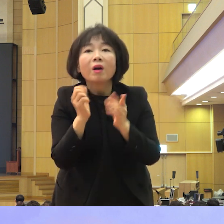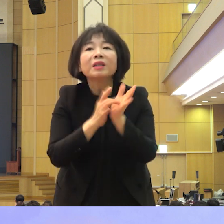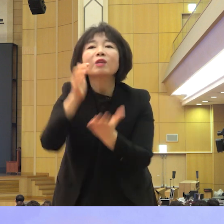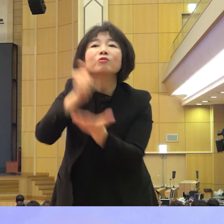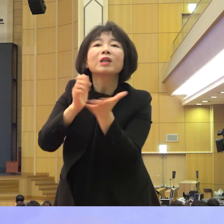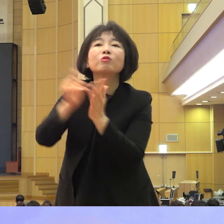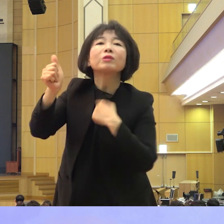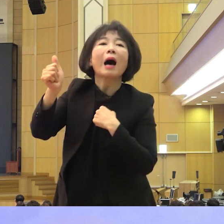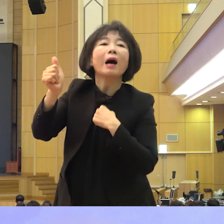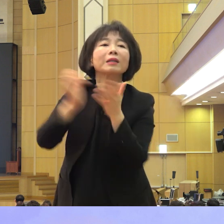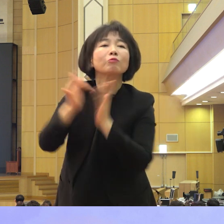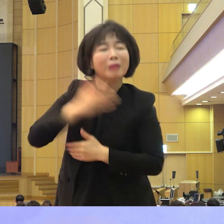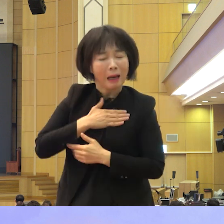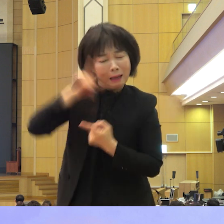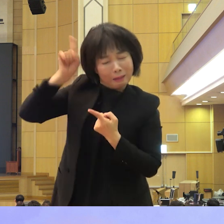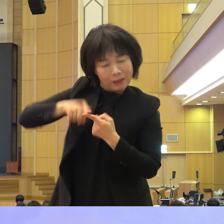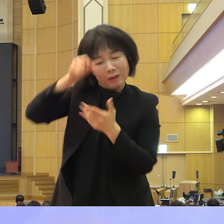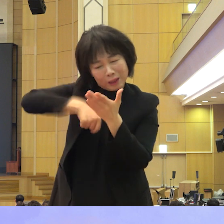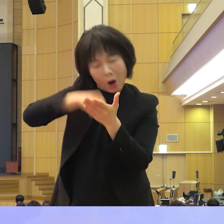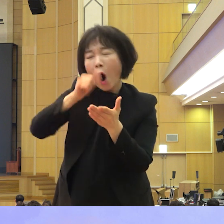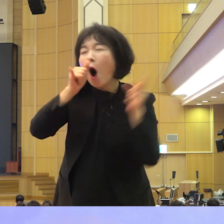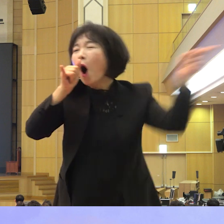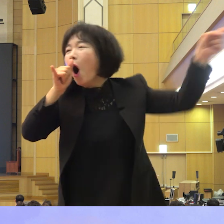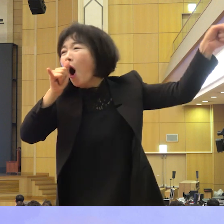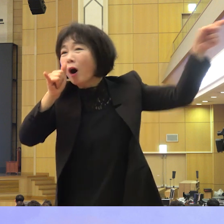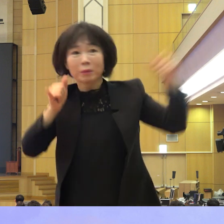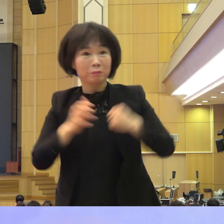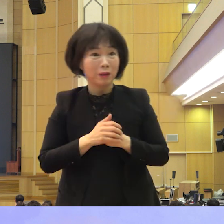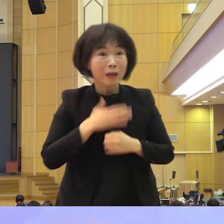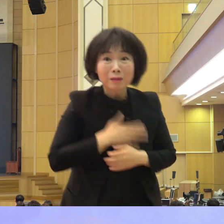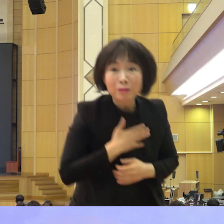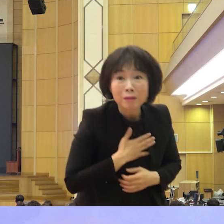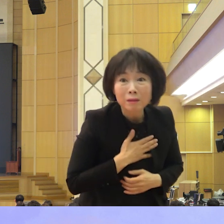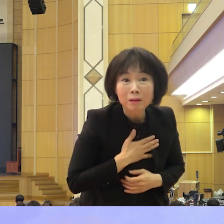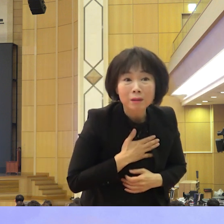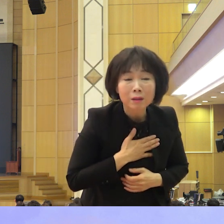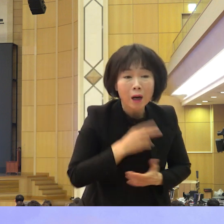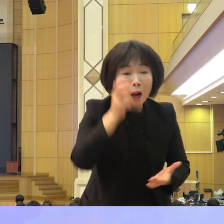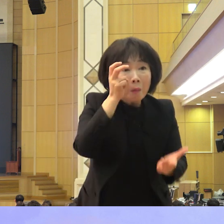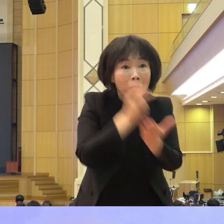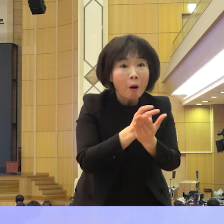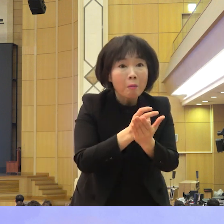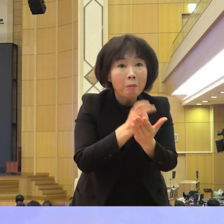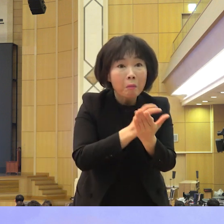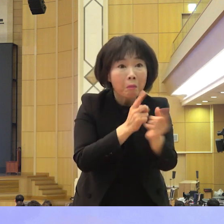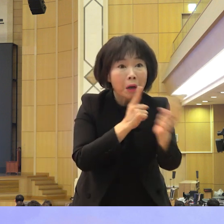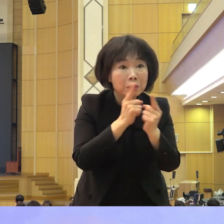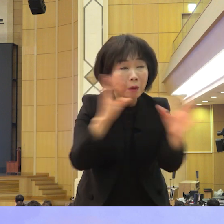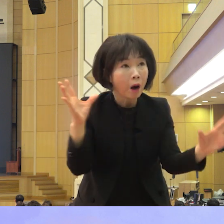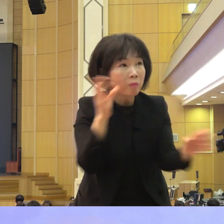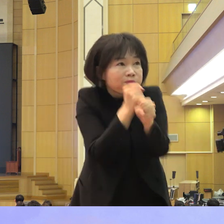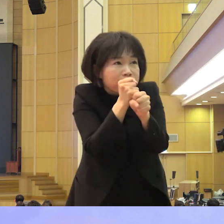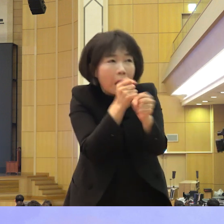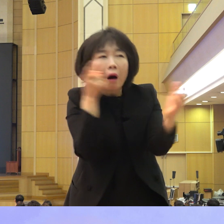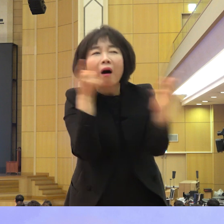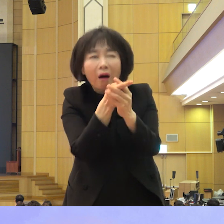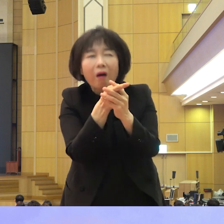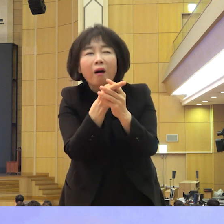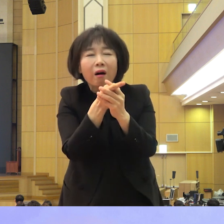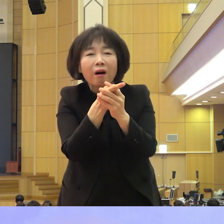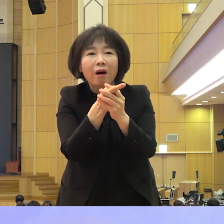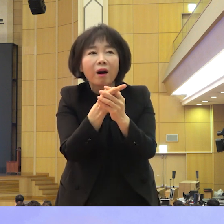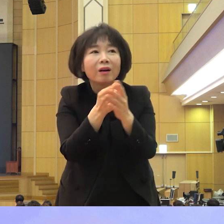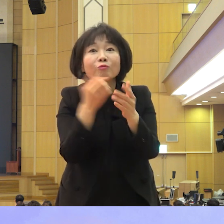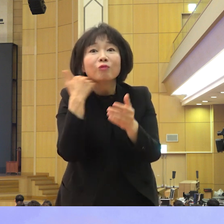대해서 기록했다는 거예요. 율법의 말씀이 예수님에서 기록됐다는 사실을 알지 못하고 율법 하는 그런